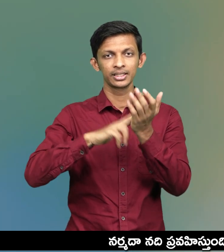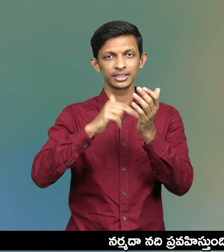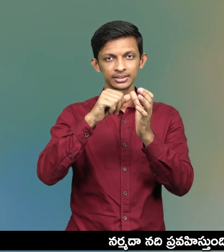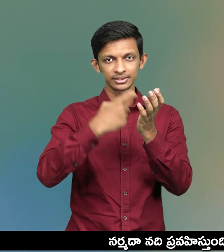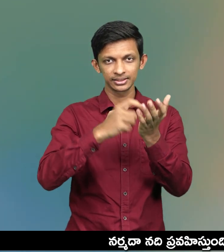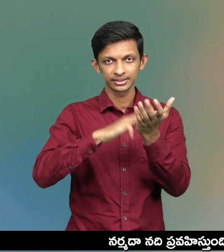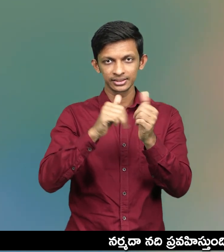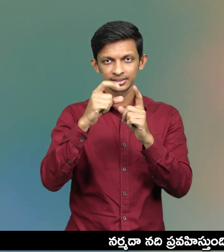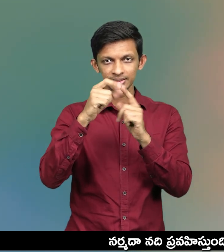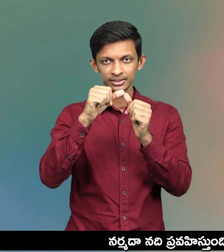నర్మదా నది ప్రవహిస్తుంది.